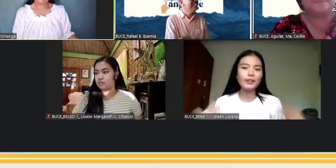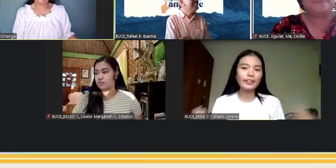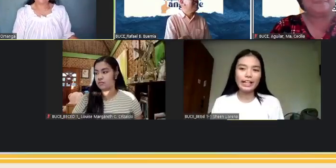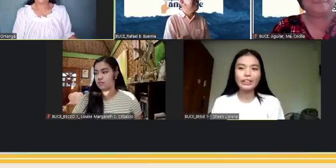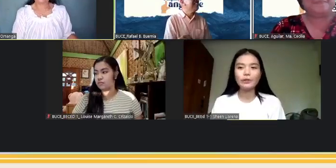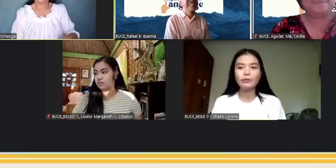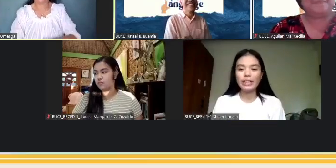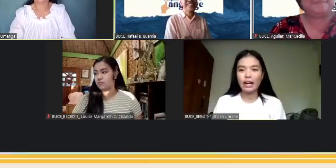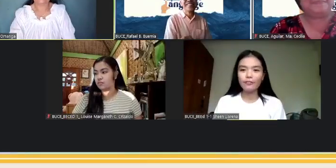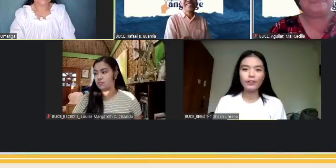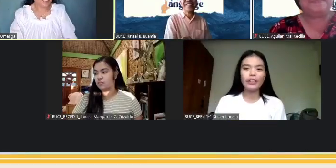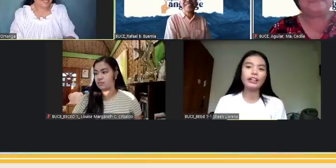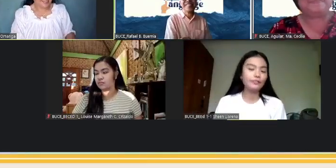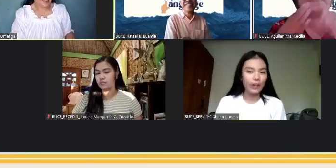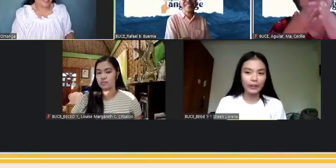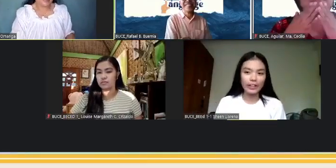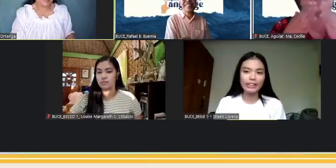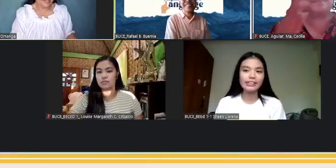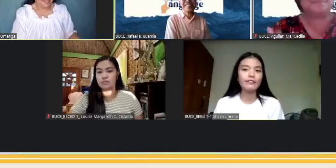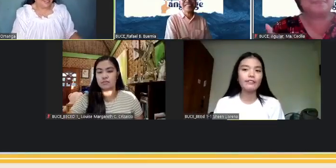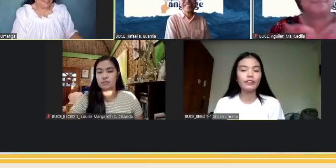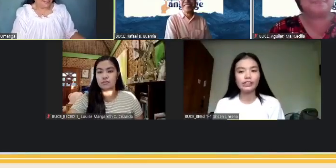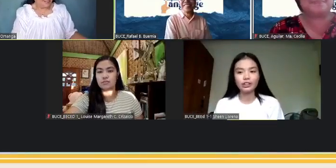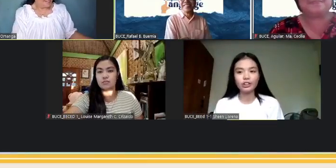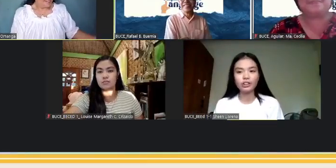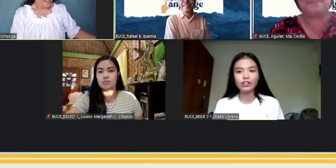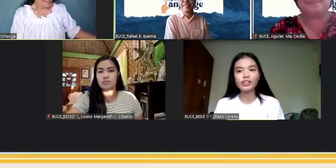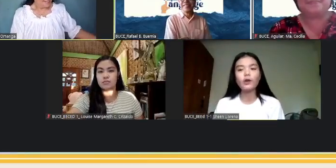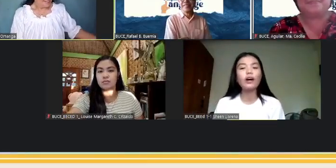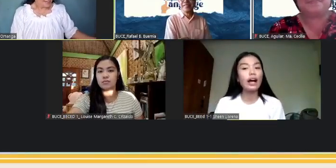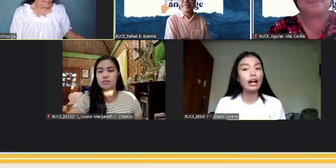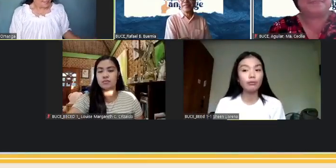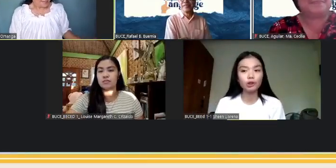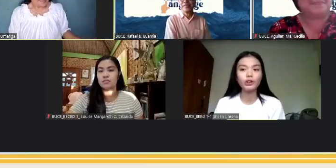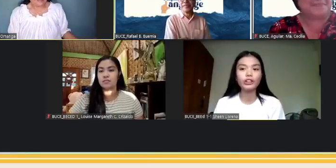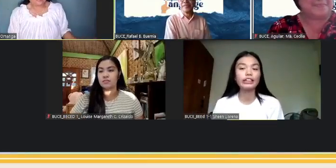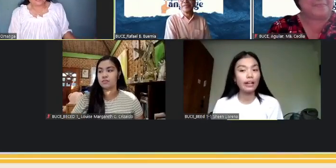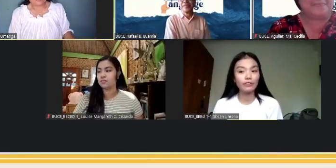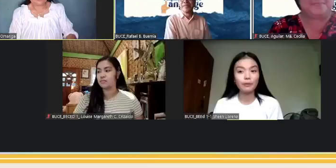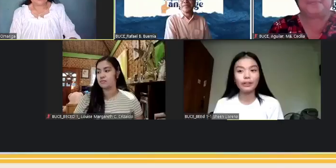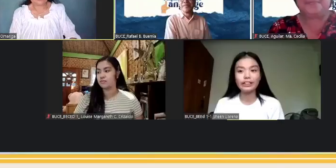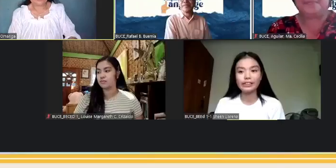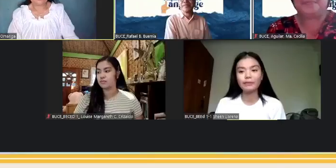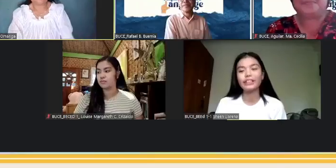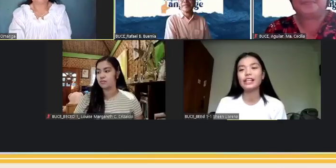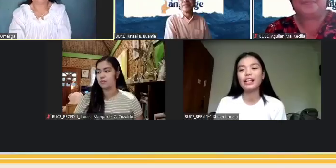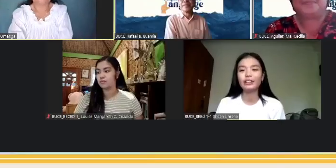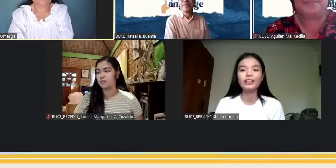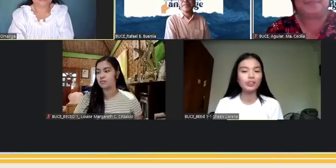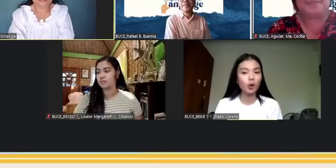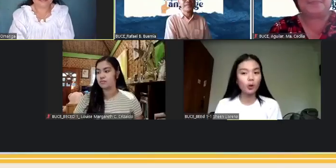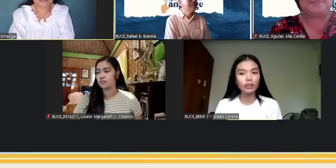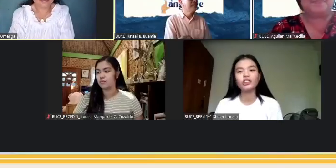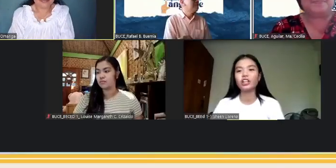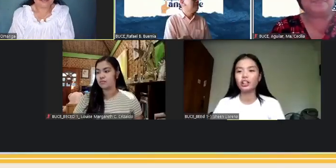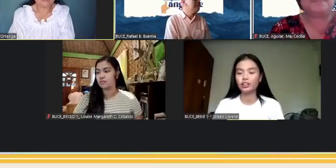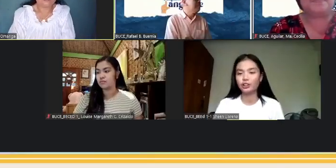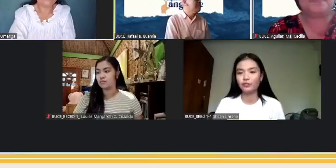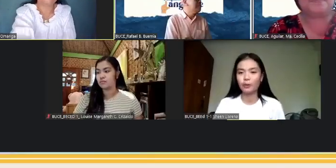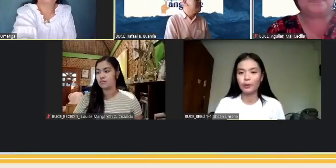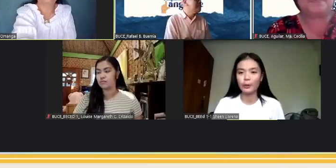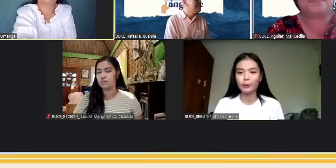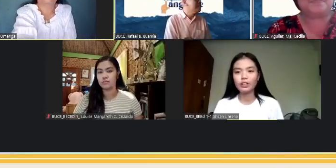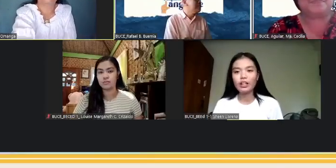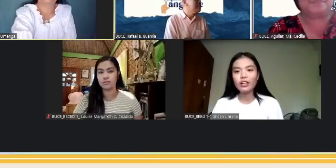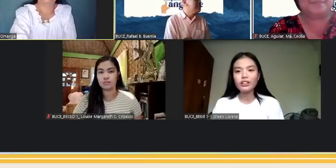Okay, so thank you, Madam, for the very insightful session. So I am sure that every participant had learned so much